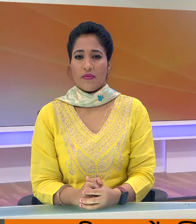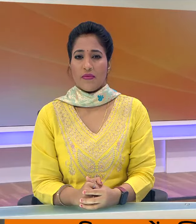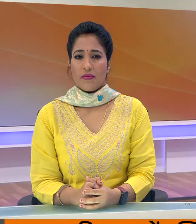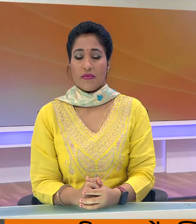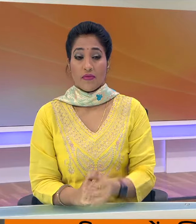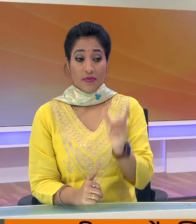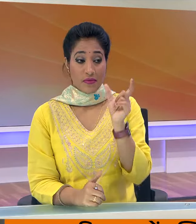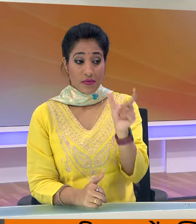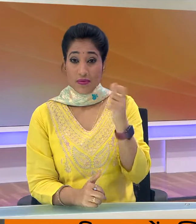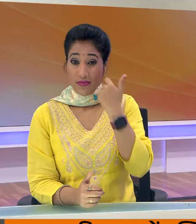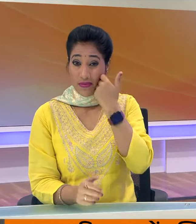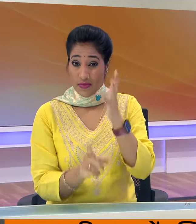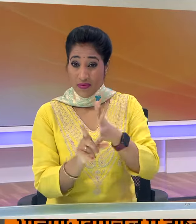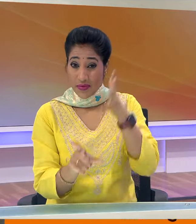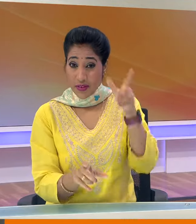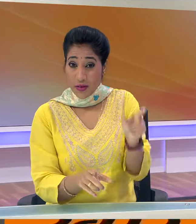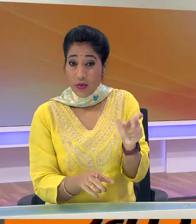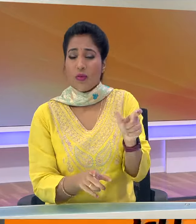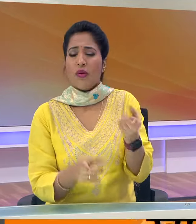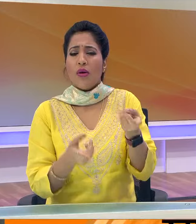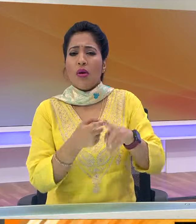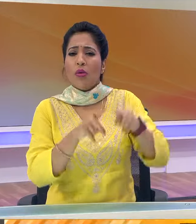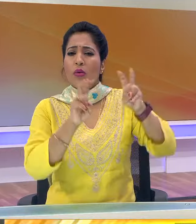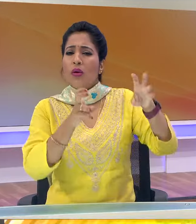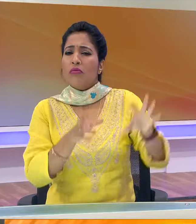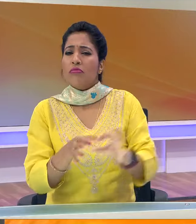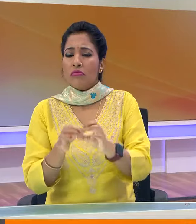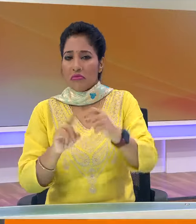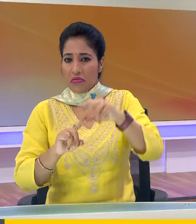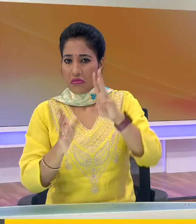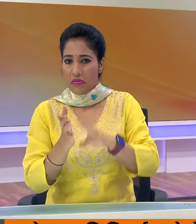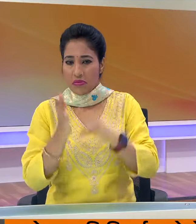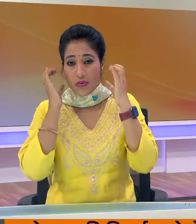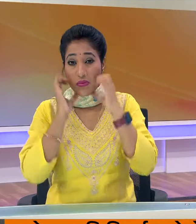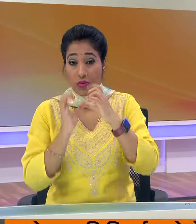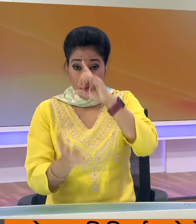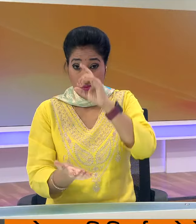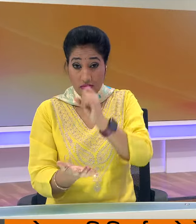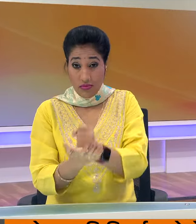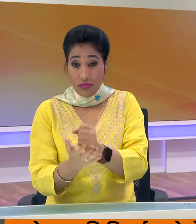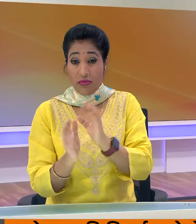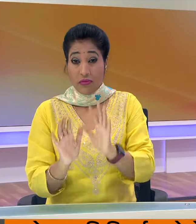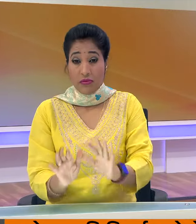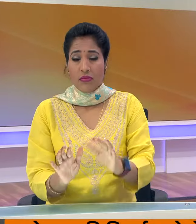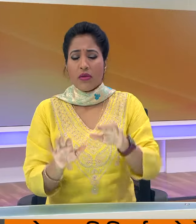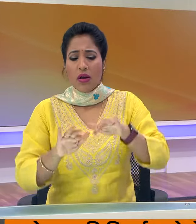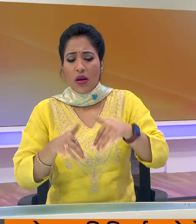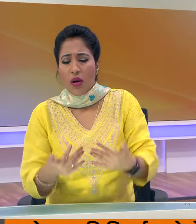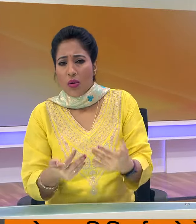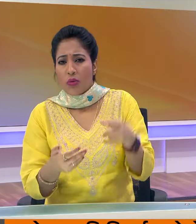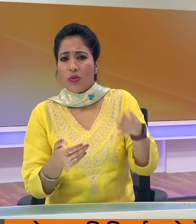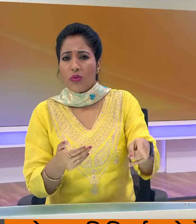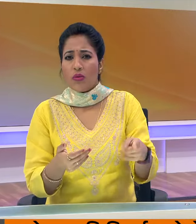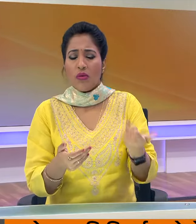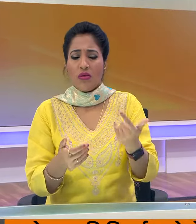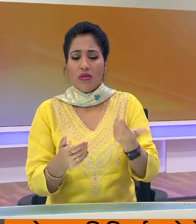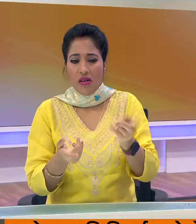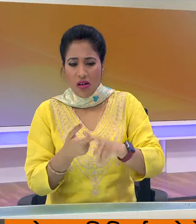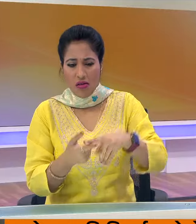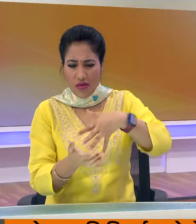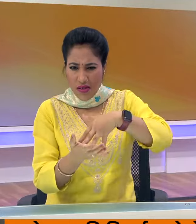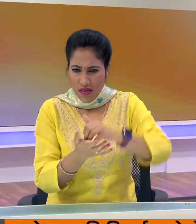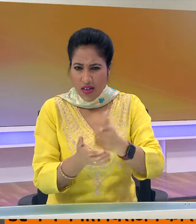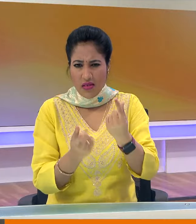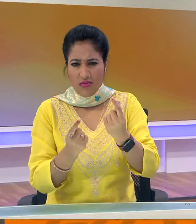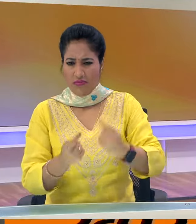आयुष्मान भारत योजना के अंतर्गत मोदी जी ने जो यह फैसला लिए हैं कि चाहे उसकी आर्थिक स्थिति किसी